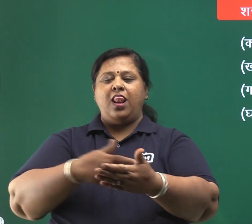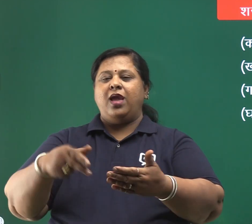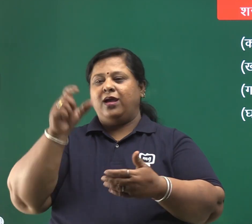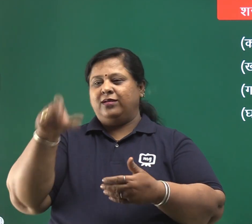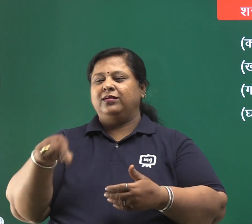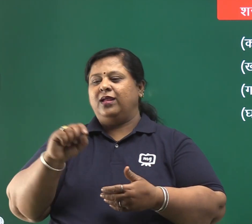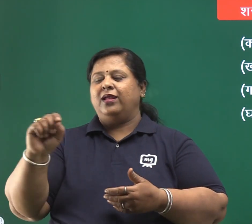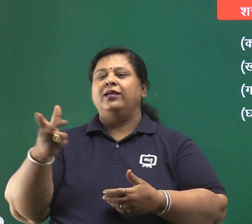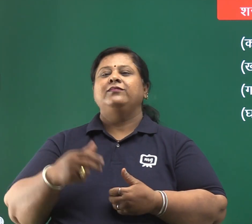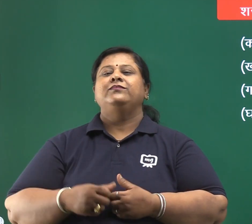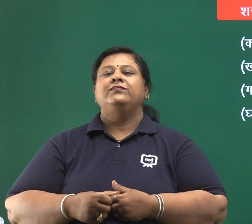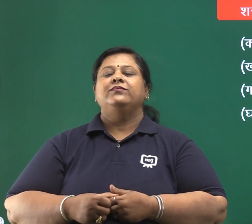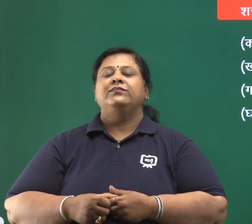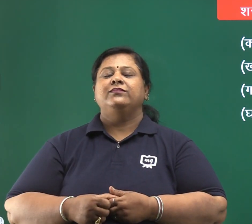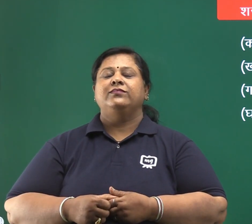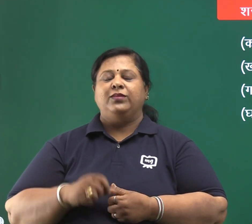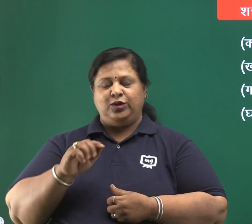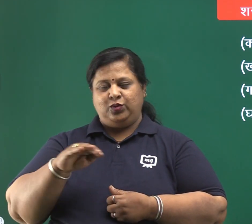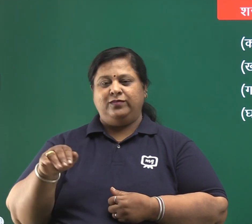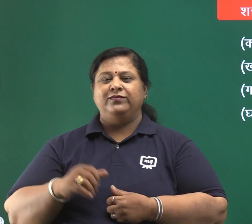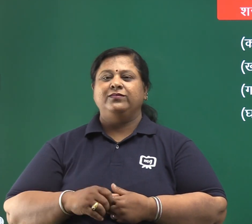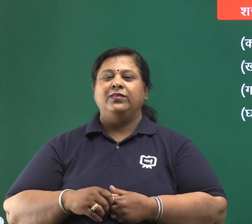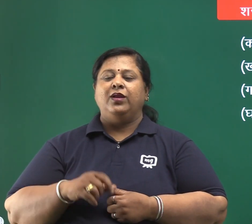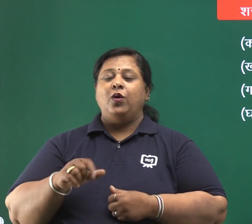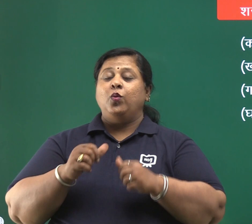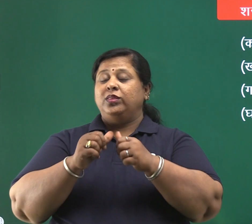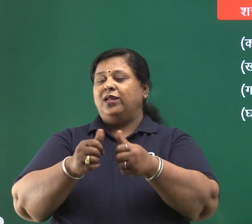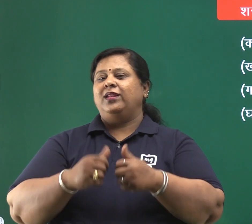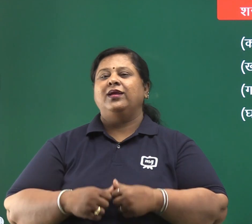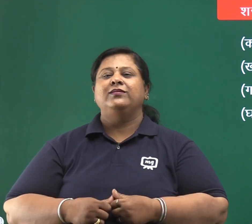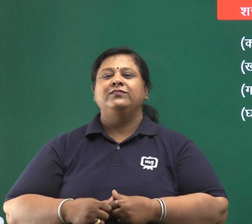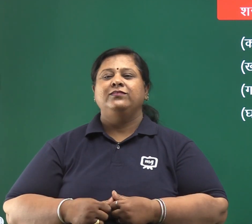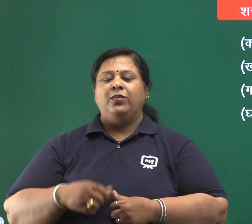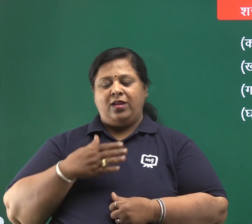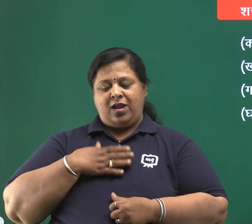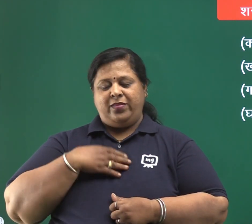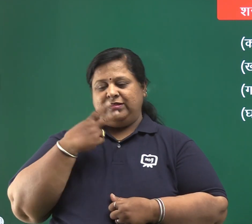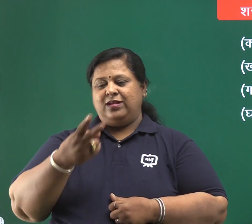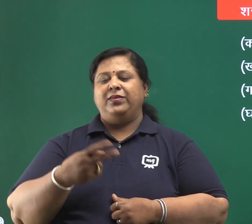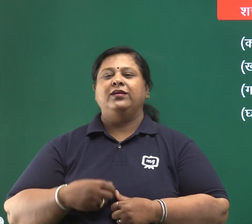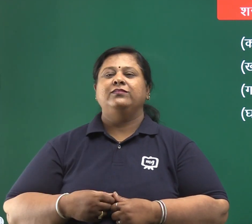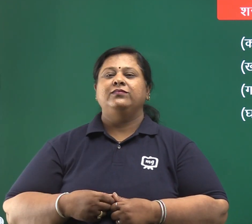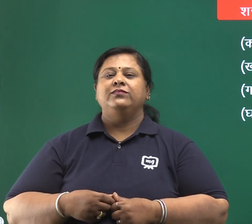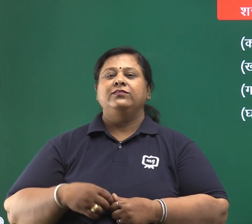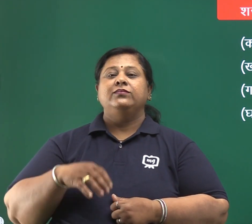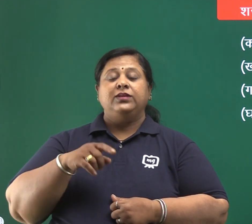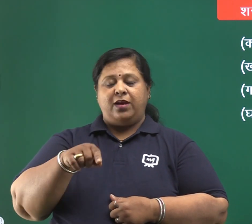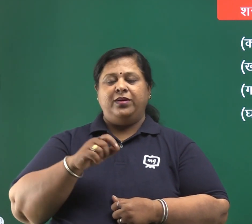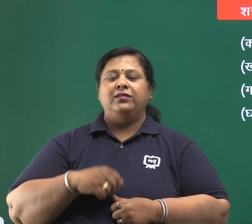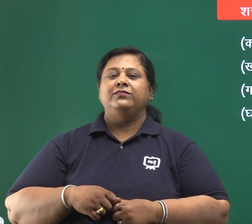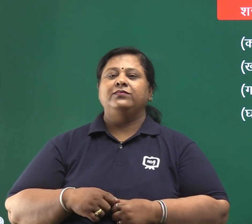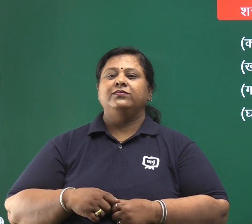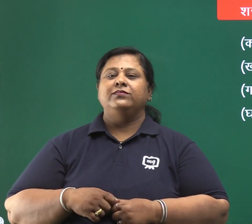हैं। बच्चों, उत्तर के लिए हमारे सामने यहाँ